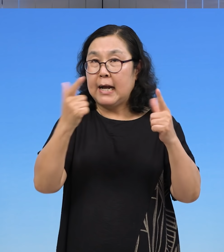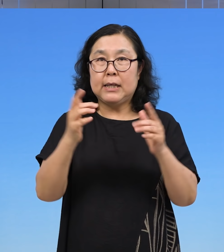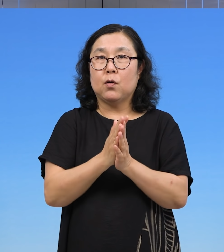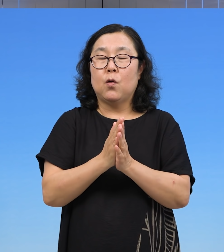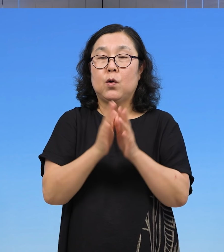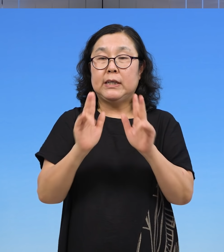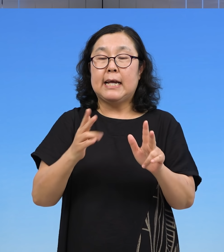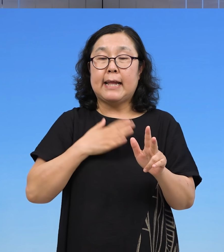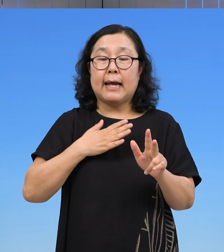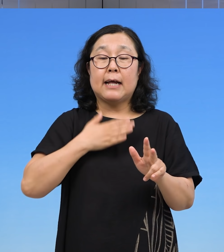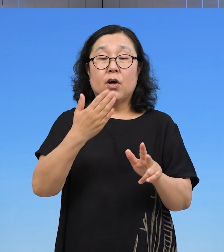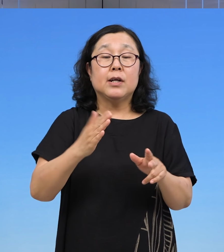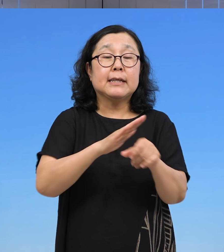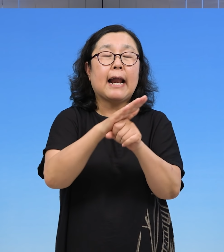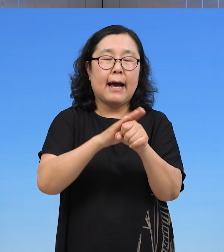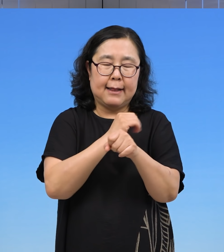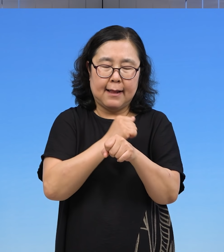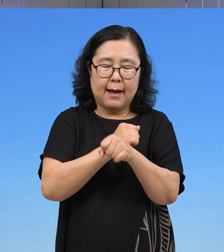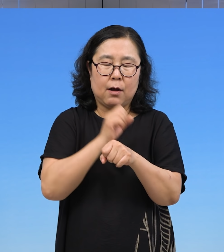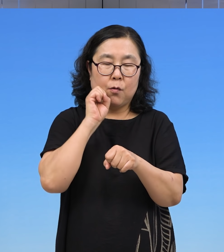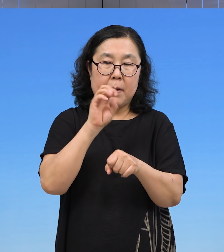솔로몬이 아니라 여디디아가 되었다